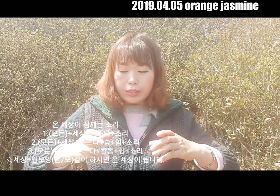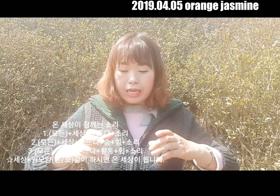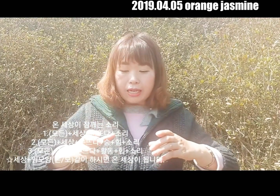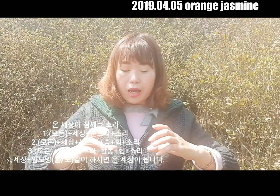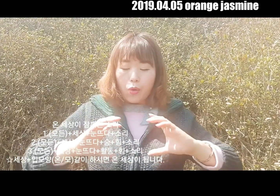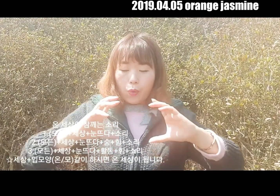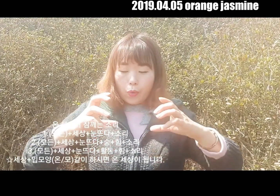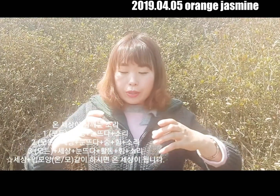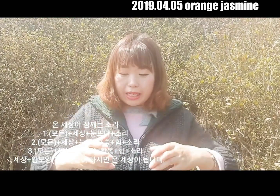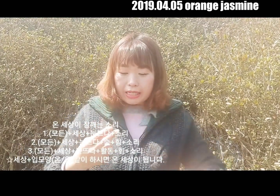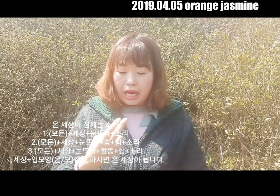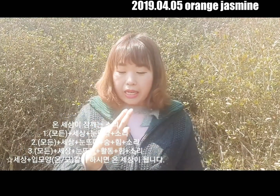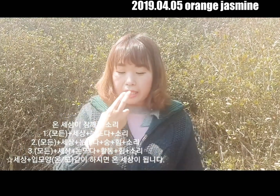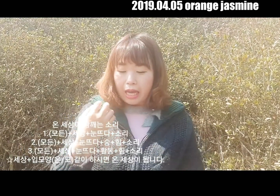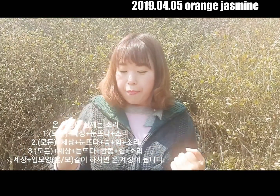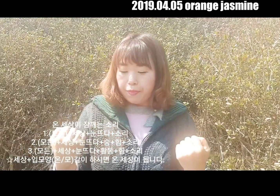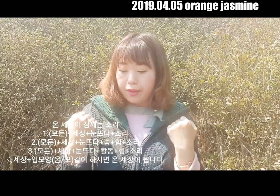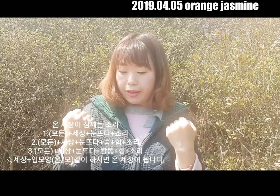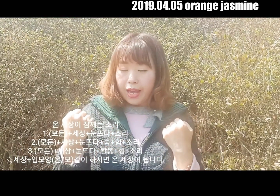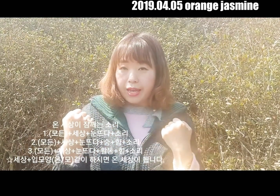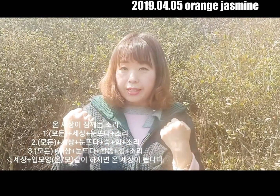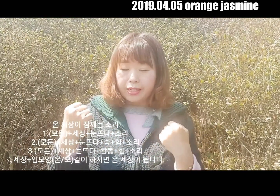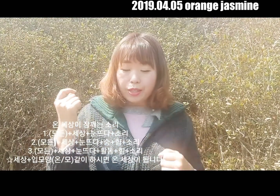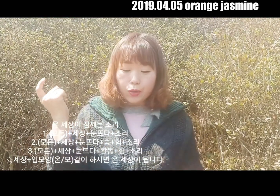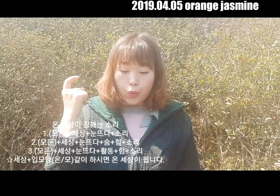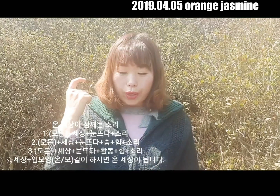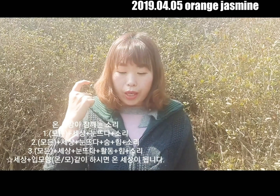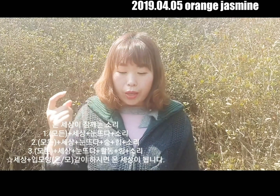온 세상이 잠 깨는 소리.